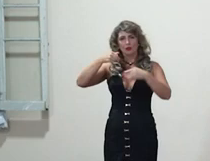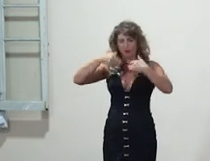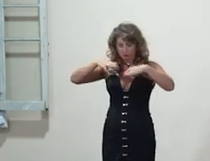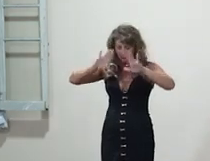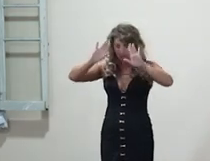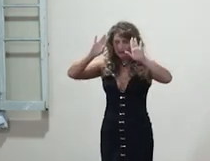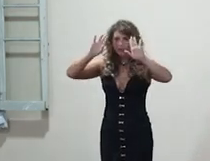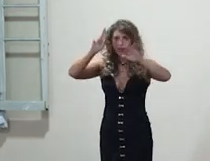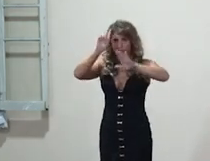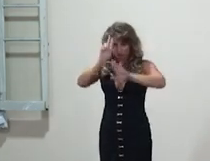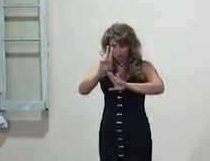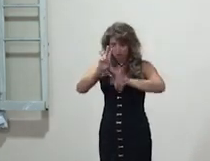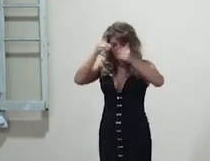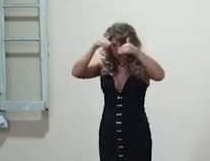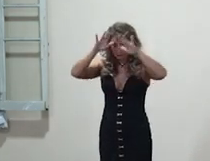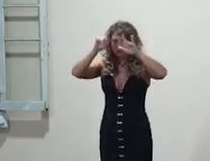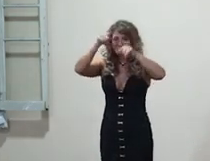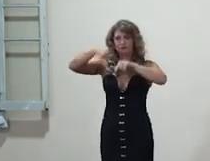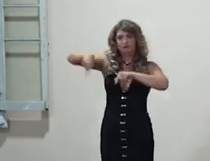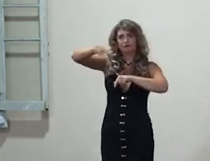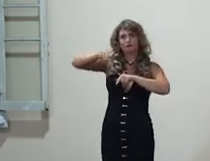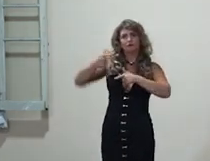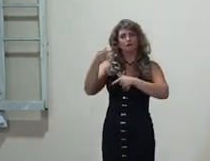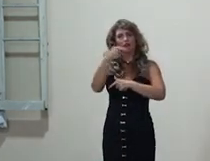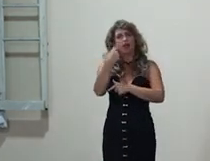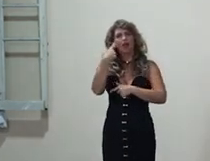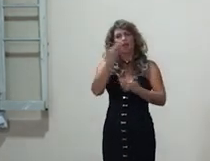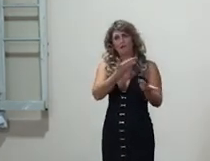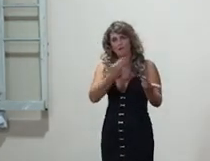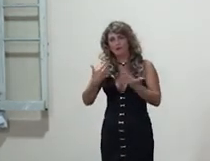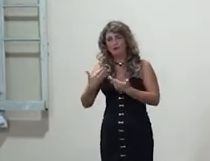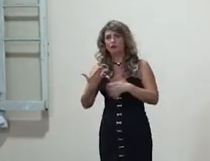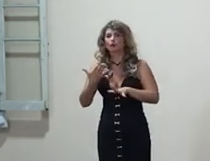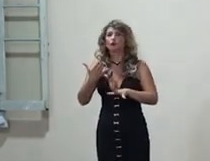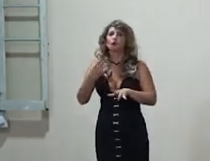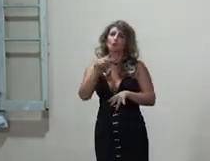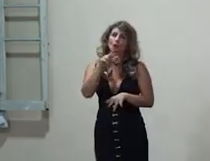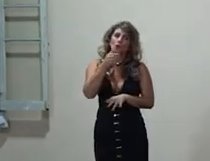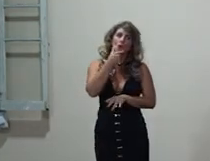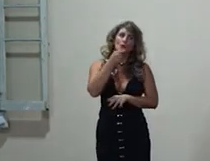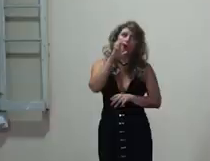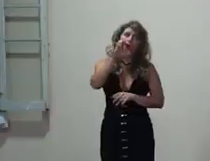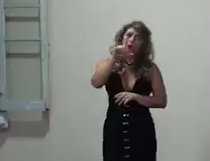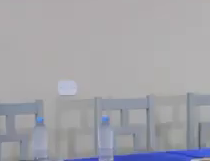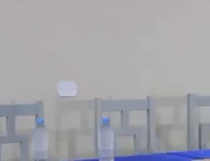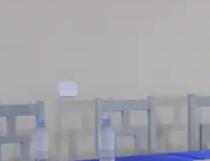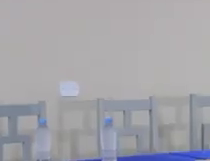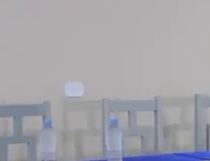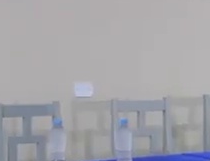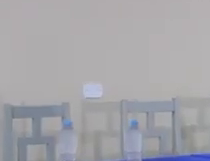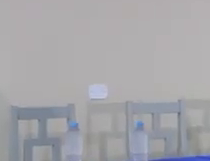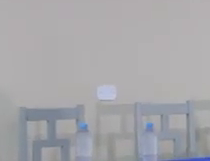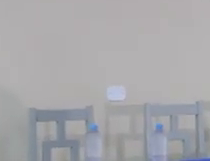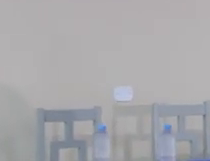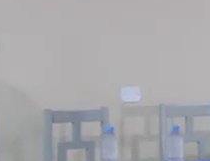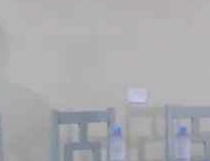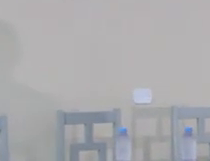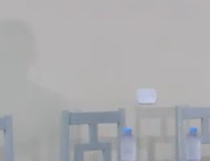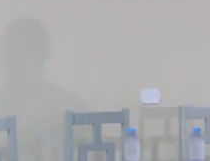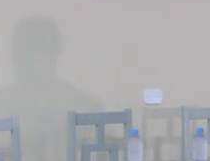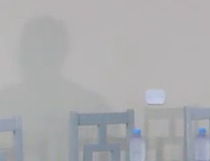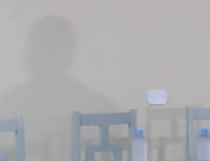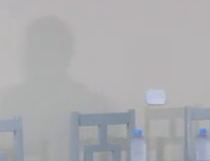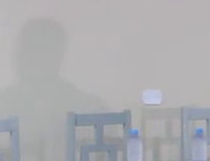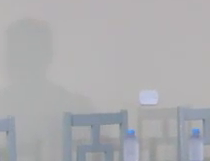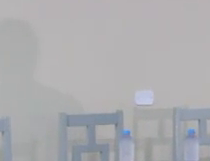homenageado lá. Aí eu vim com meu irmão Elias para a homenagem dele. Quando eu